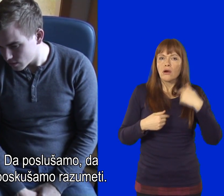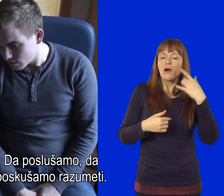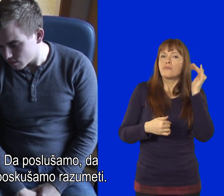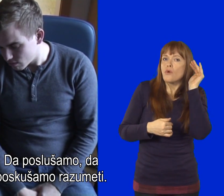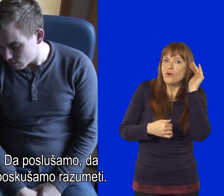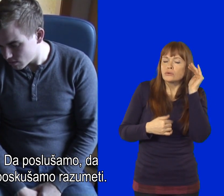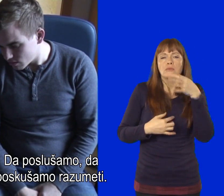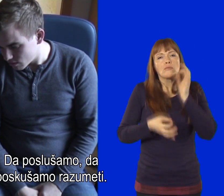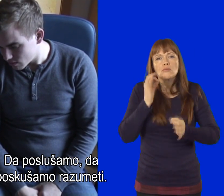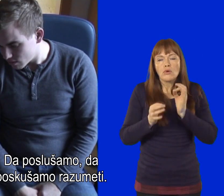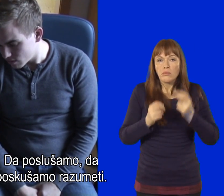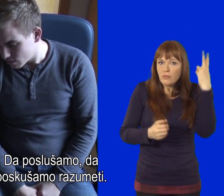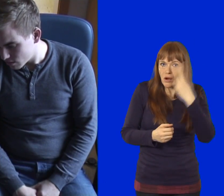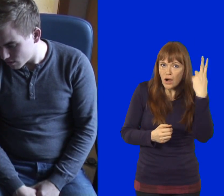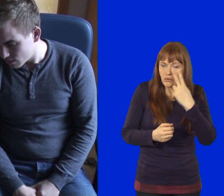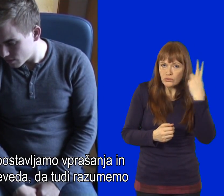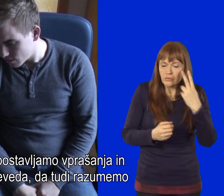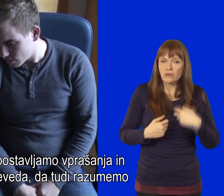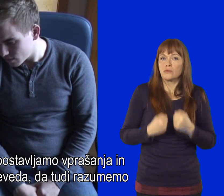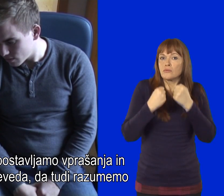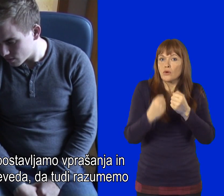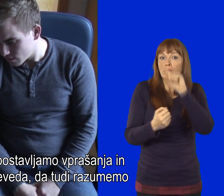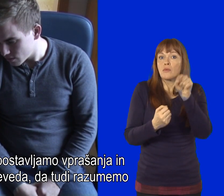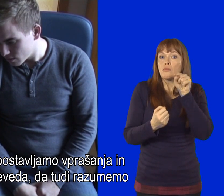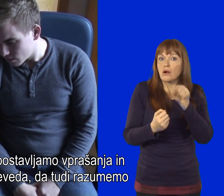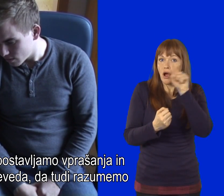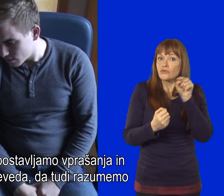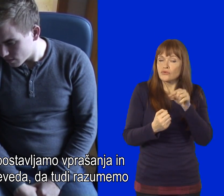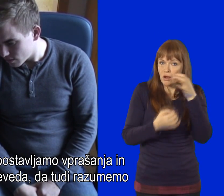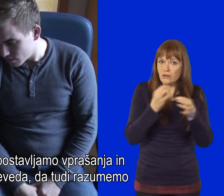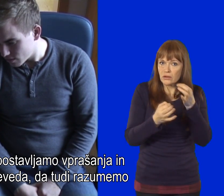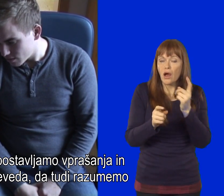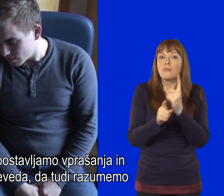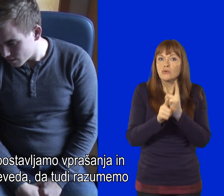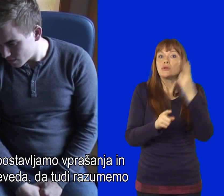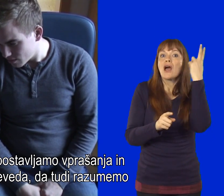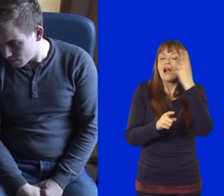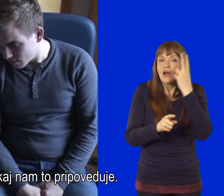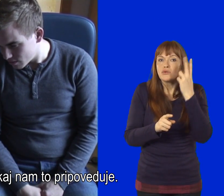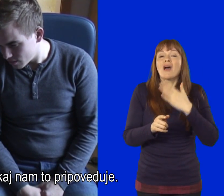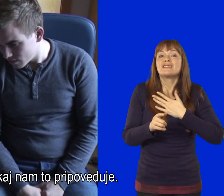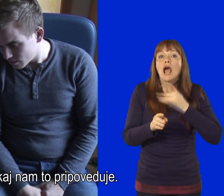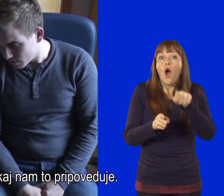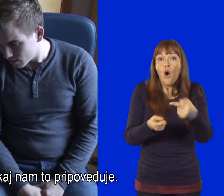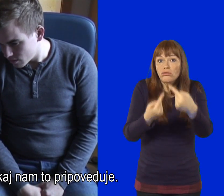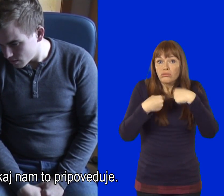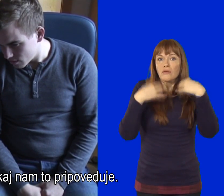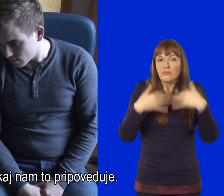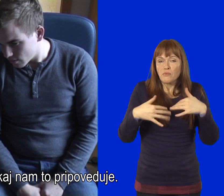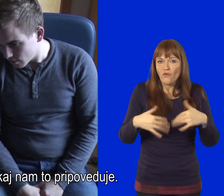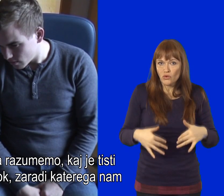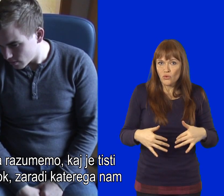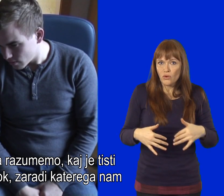poslušamo, da poskušamo razumeti, da postavljamo vprašanja in pa seveda, da tudi razumemo, zakaj nam to